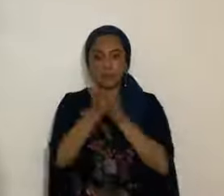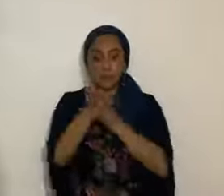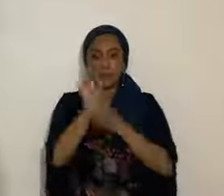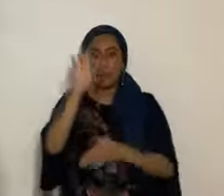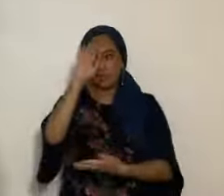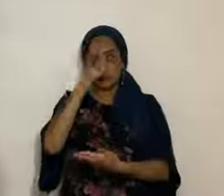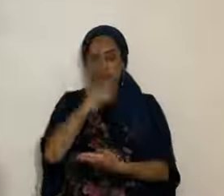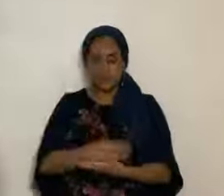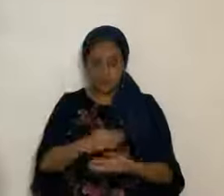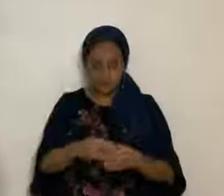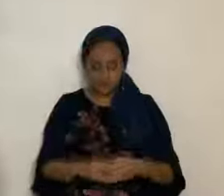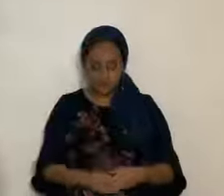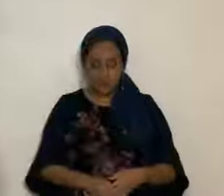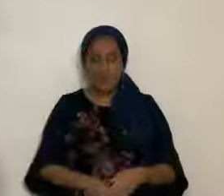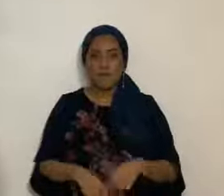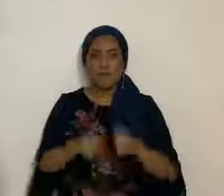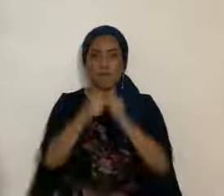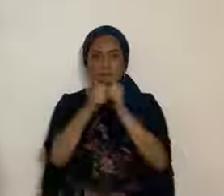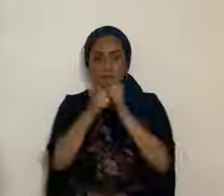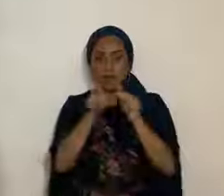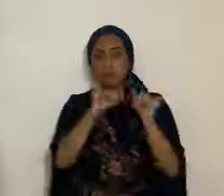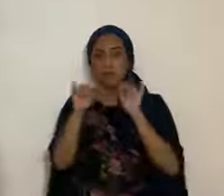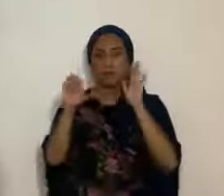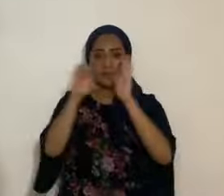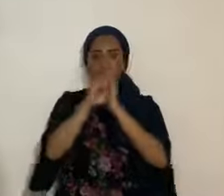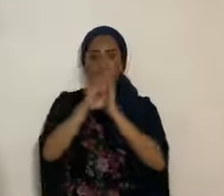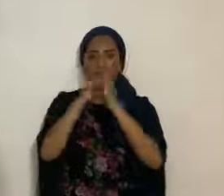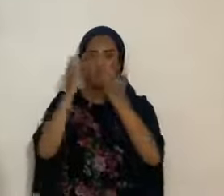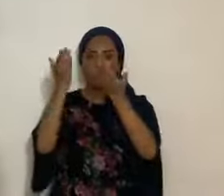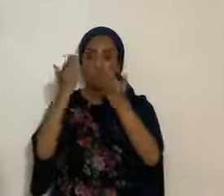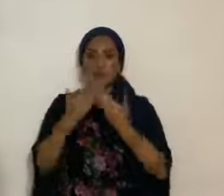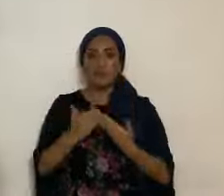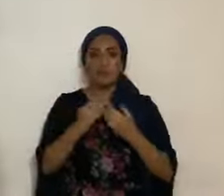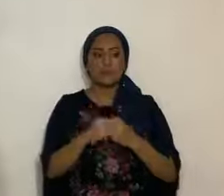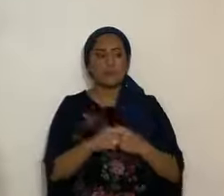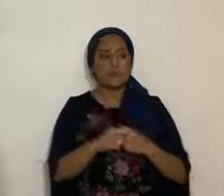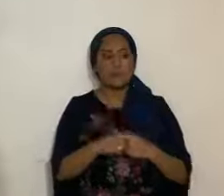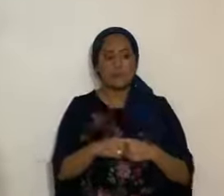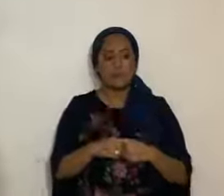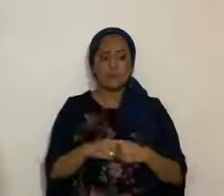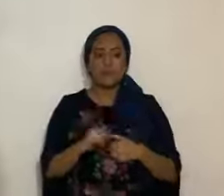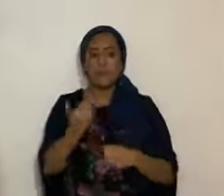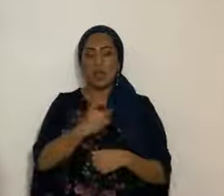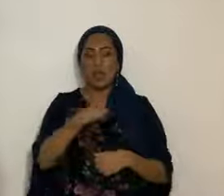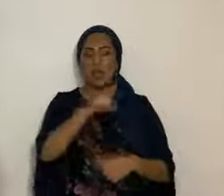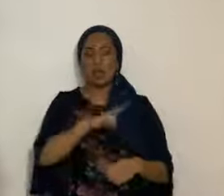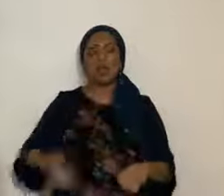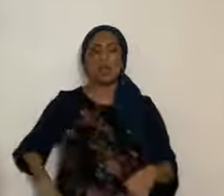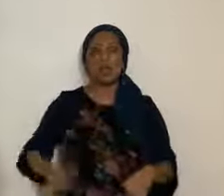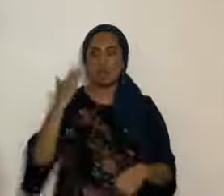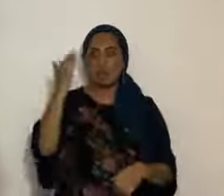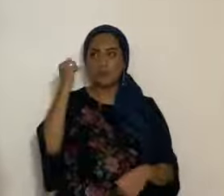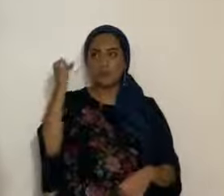hijos, siguiendo el mismo ejemplo que nos dio nuestro Adón Yeshua HaMashiach,